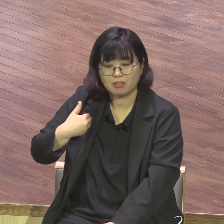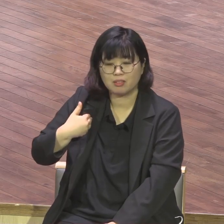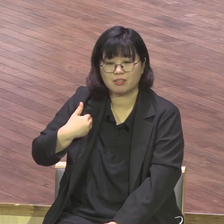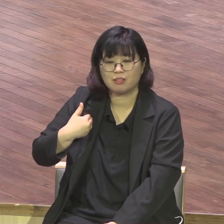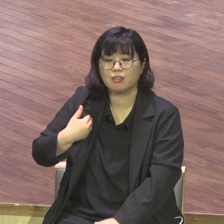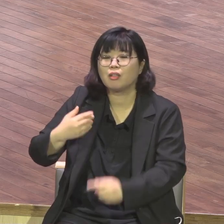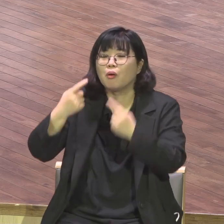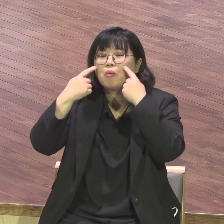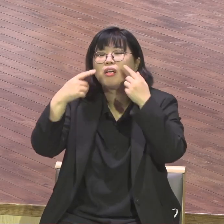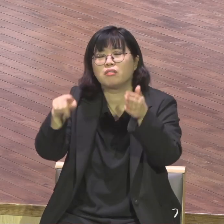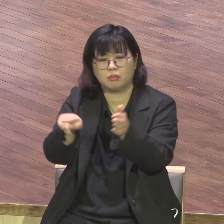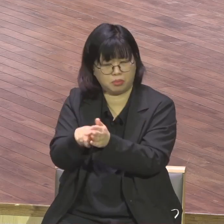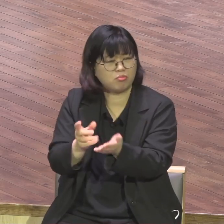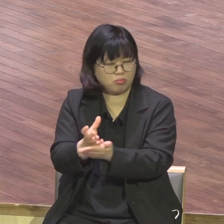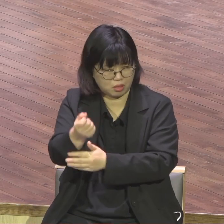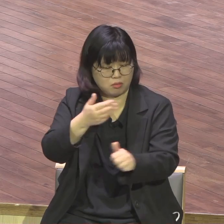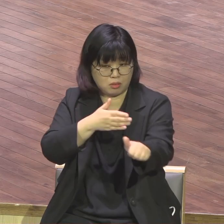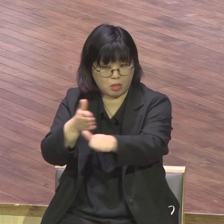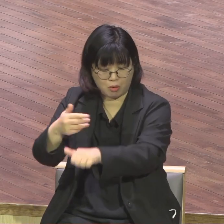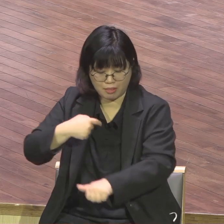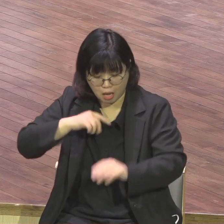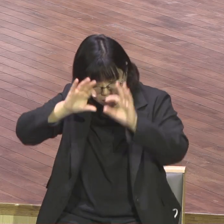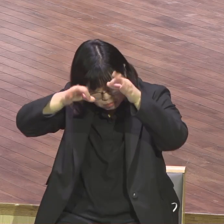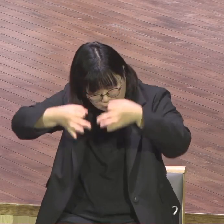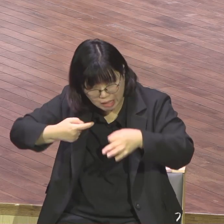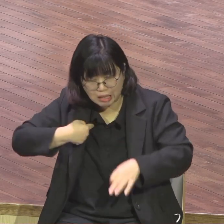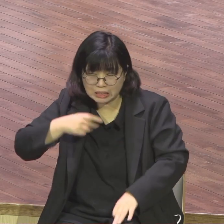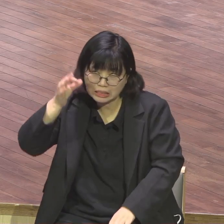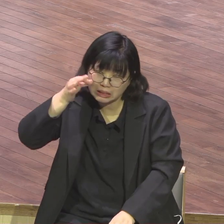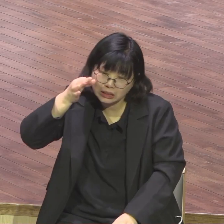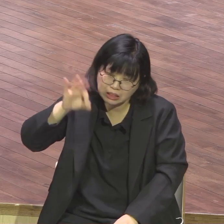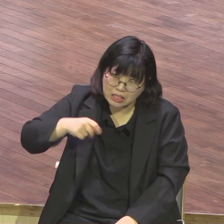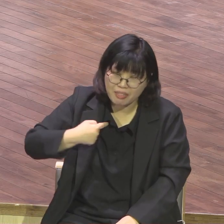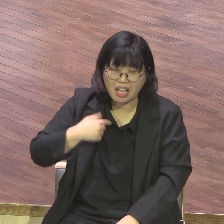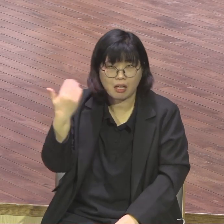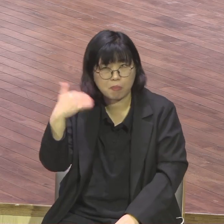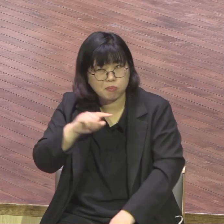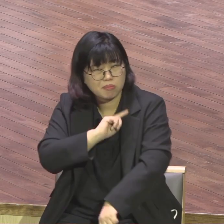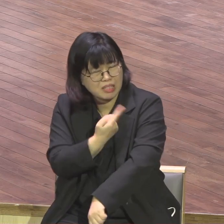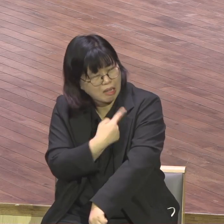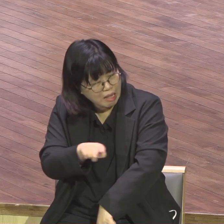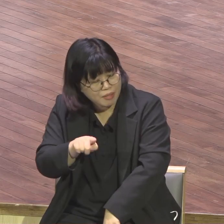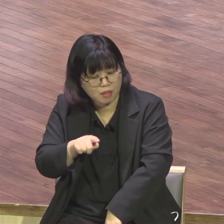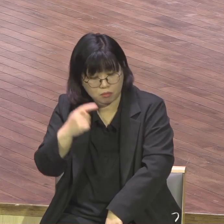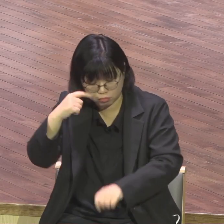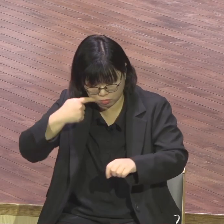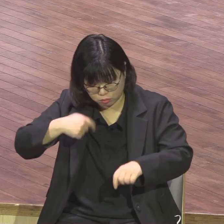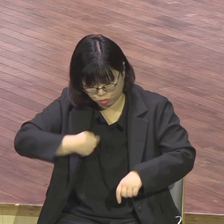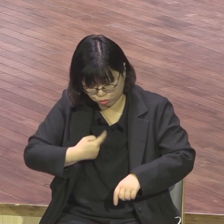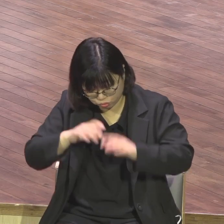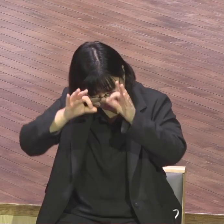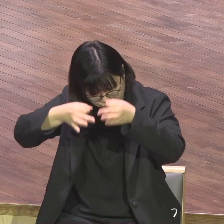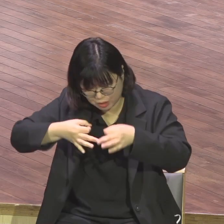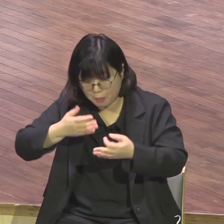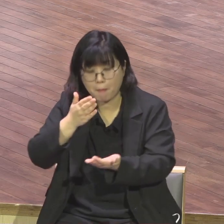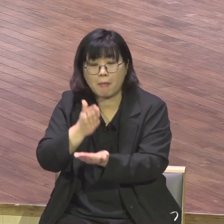여러분 자신도 보지 마시기 바랍니다. 우리가 뭘 할 줄 아는 게 있어요? 뭐 내놓을 게 뭐가 있어요? 아무것도 없잖아요.